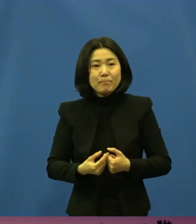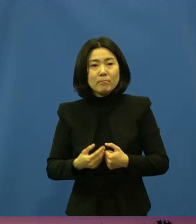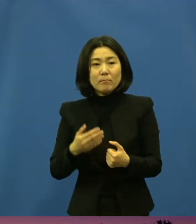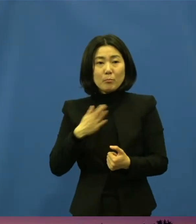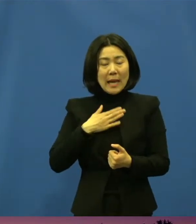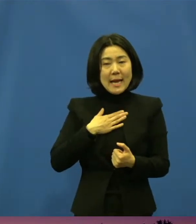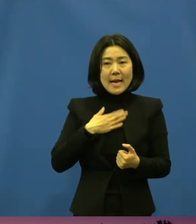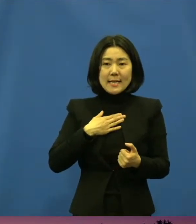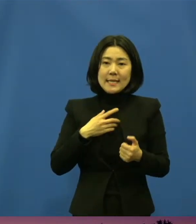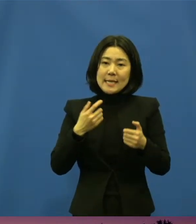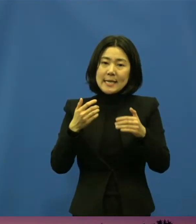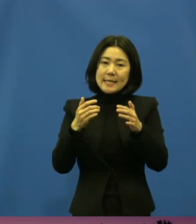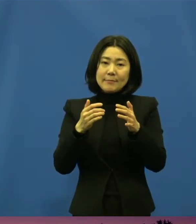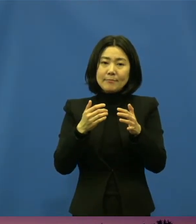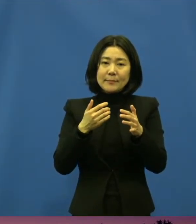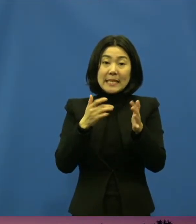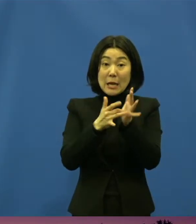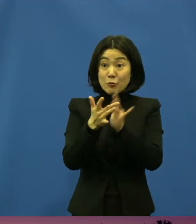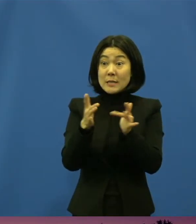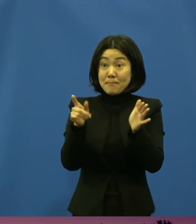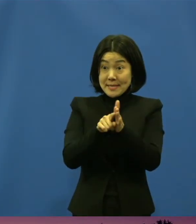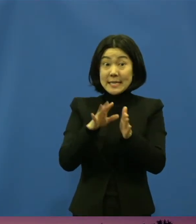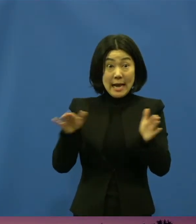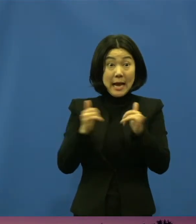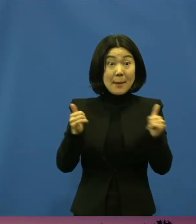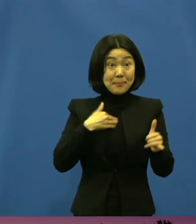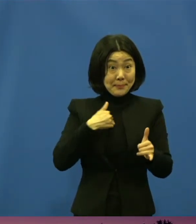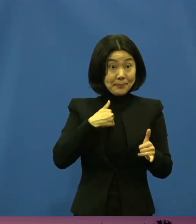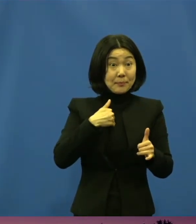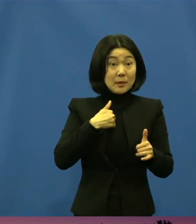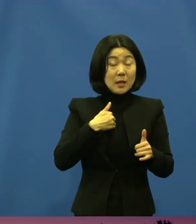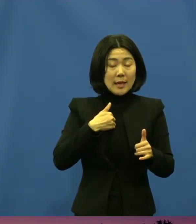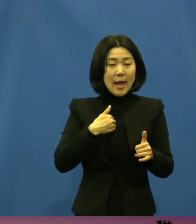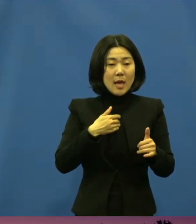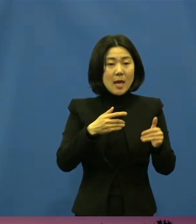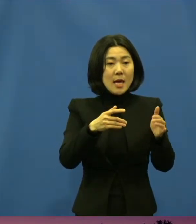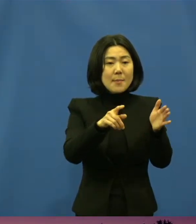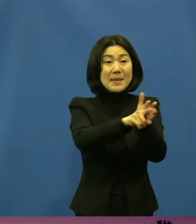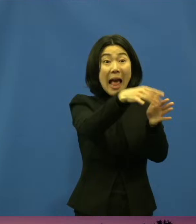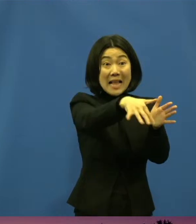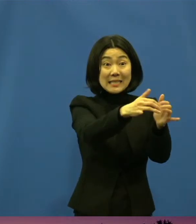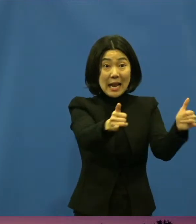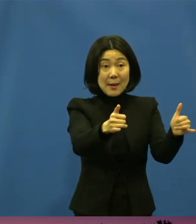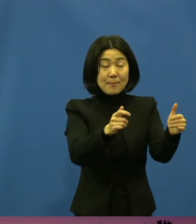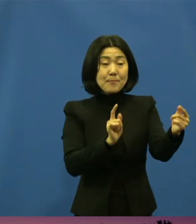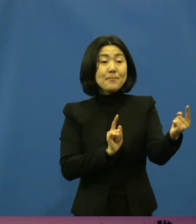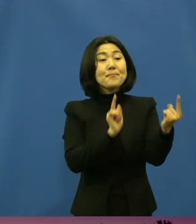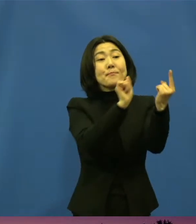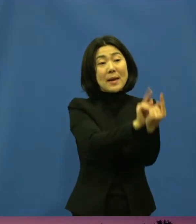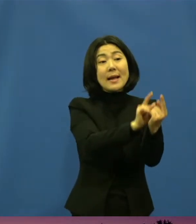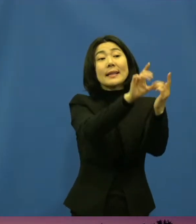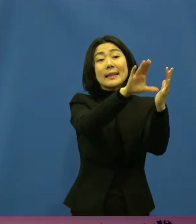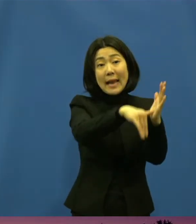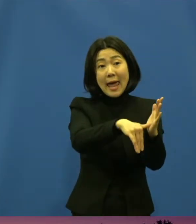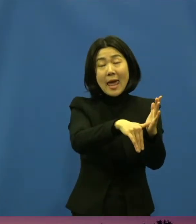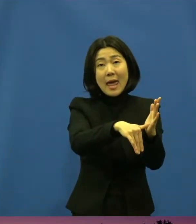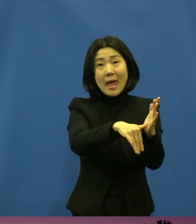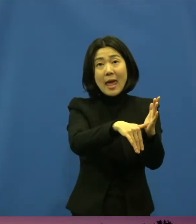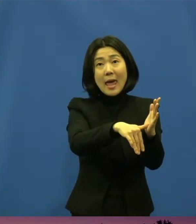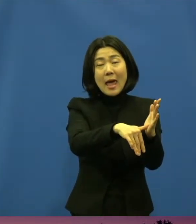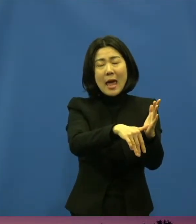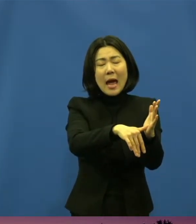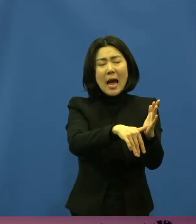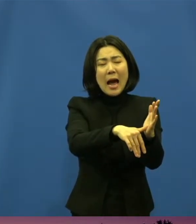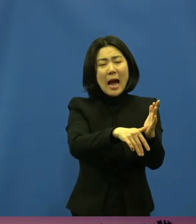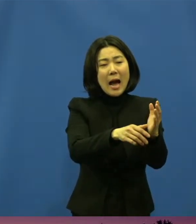친구들 얘기해요. 안 믿는 뭐 직장인들이나 안 믿는 이웃들과 만나면 친구들을 만나면 확실히 내가 다르다는